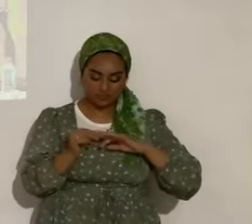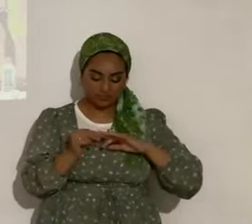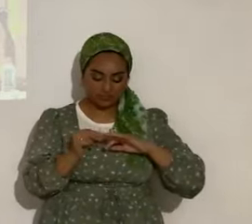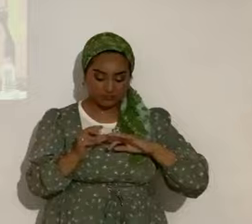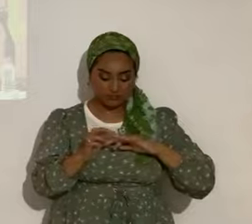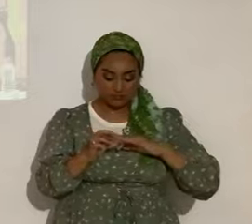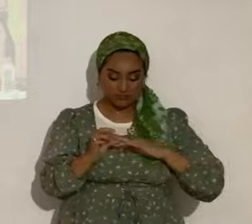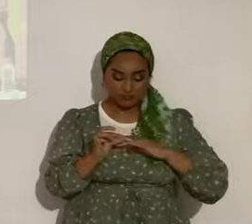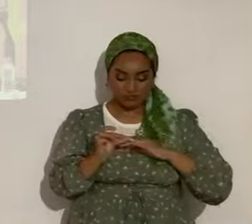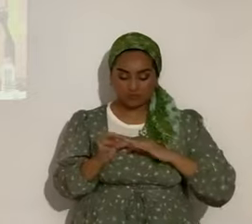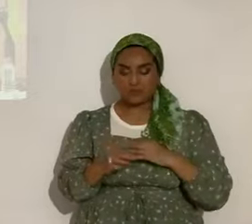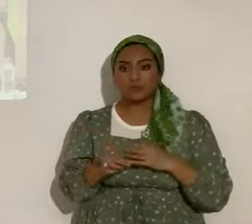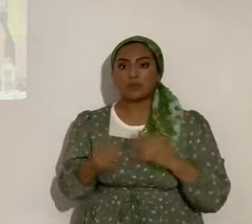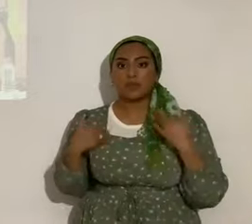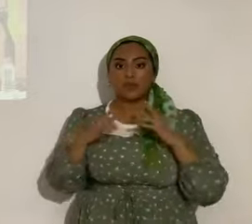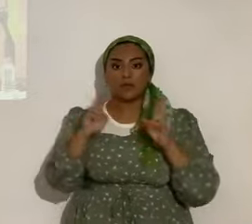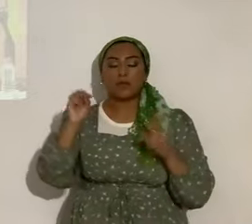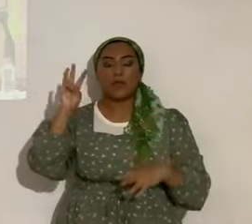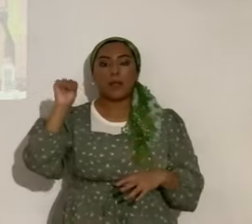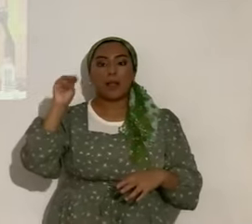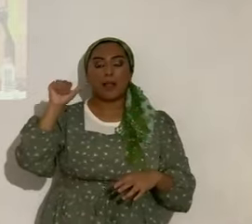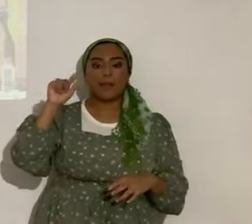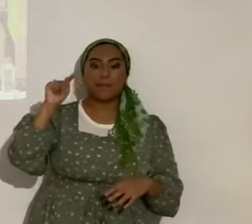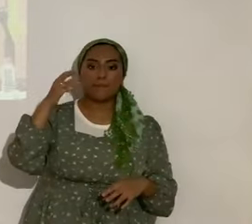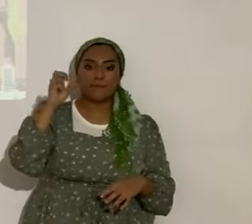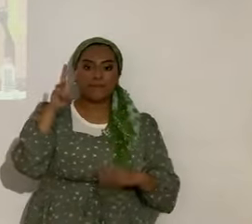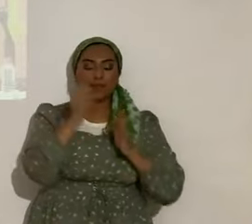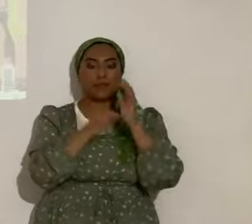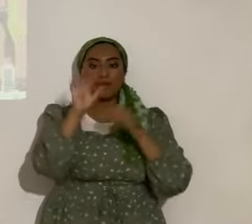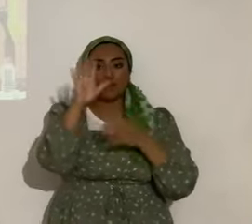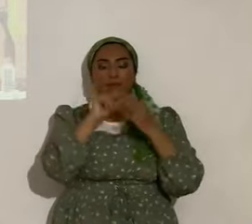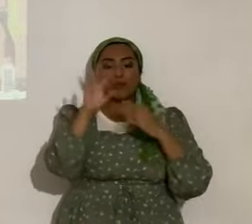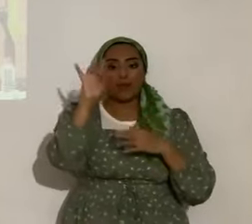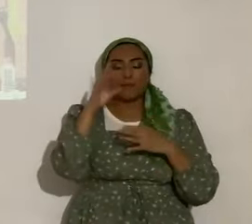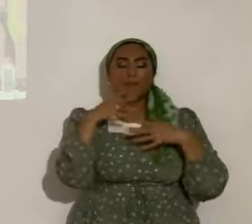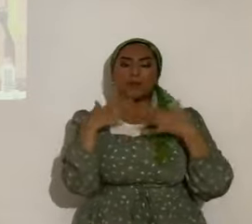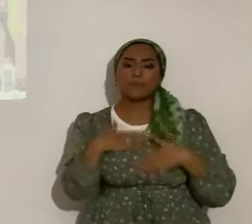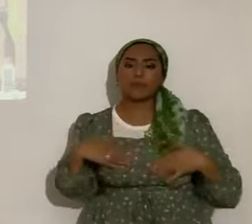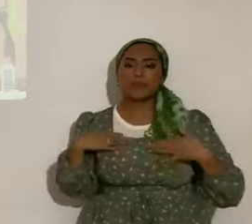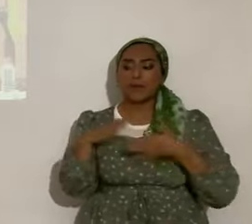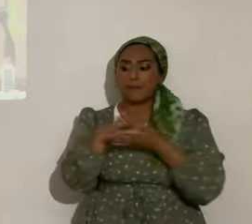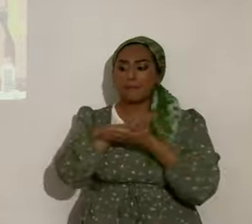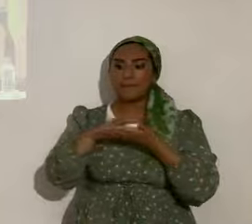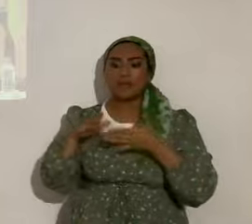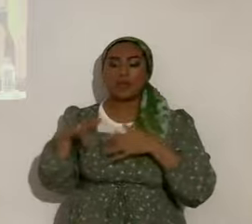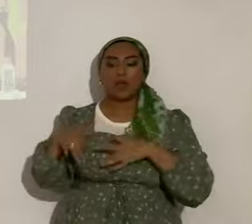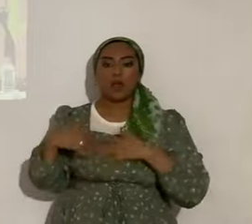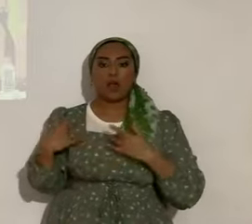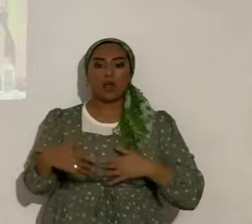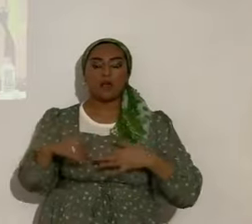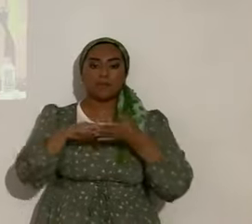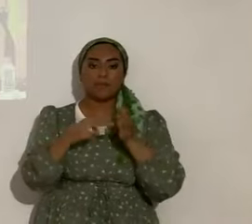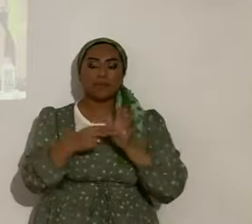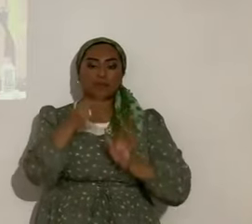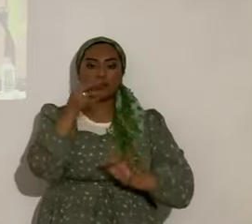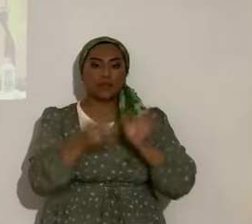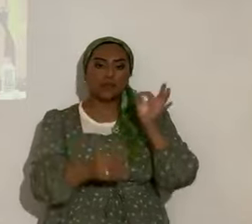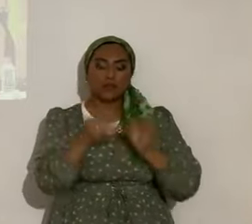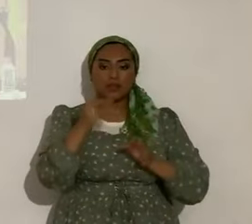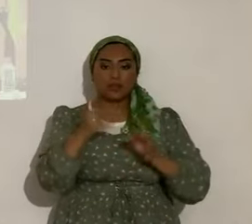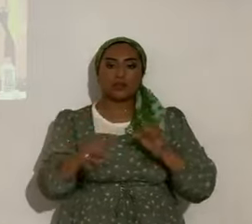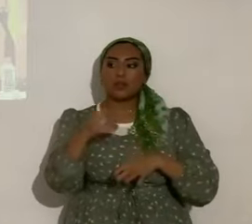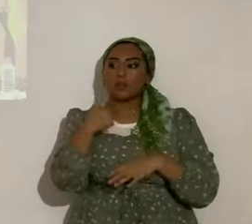Sí, aleluya, tiene Mateo 5, perfecto, verso 8. Muy dichosos los de limpio corazón, o sea, los justos, los kadoshim,